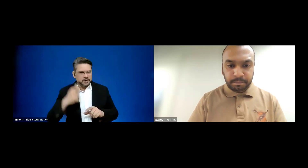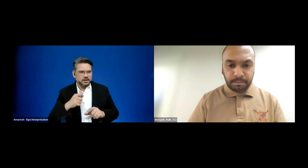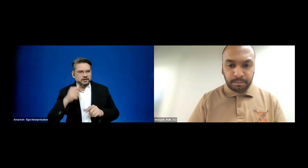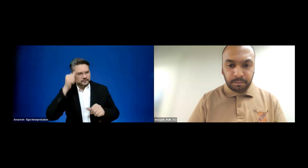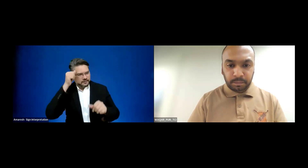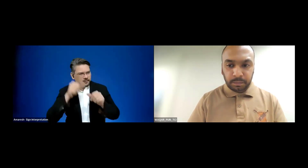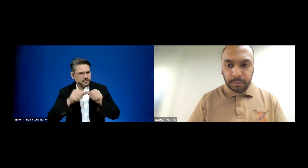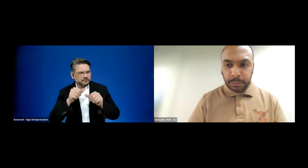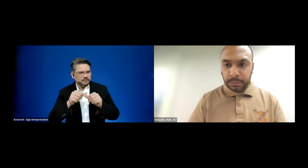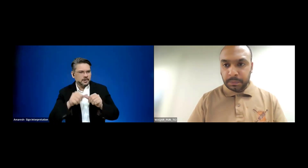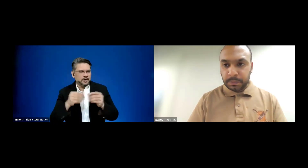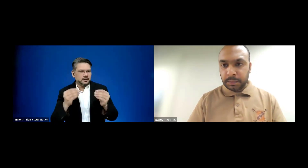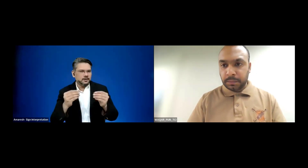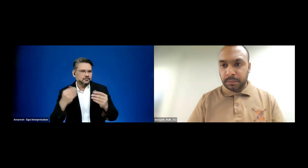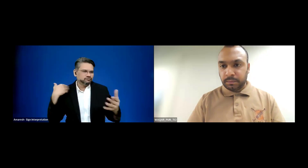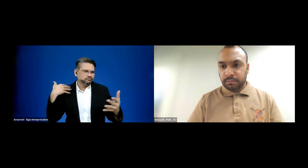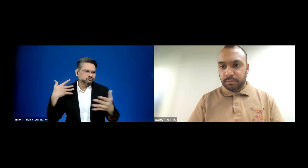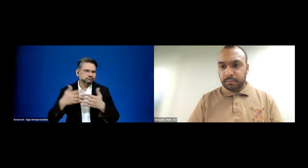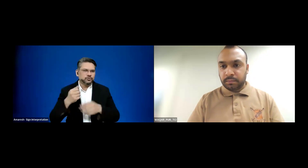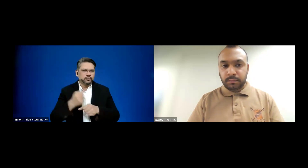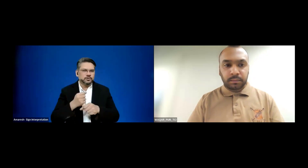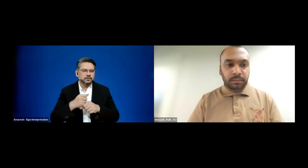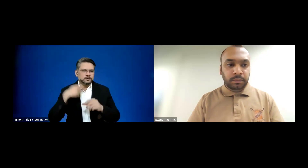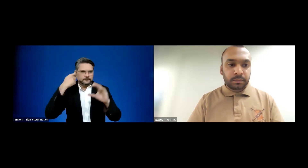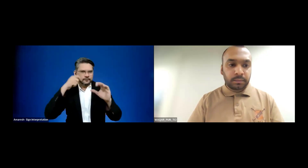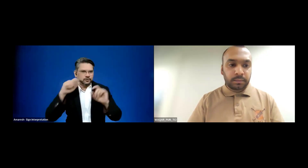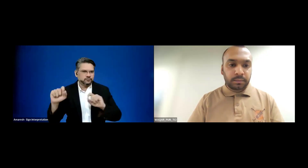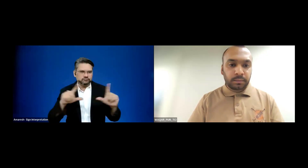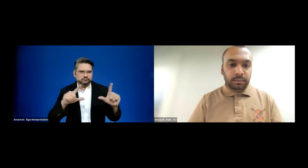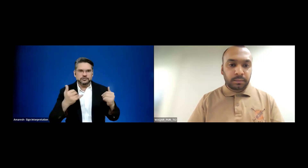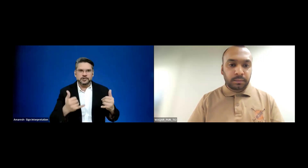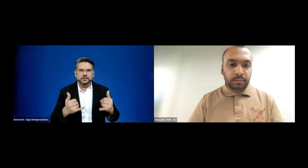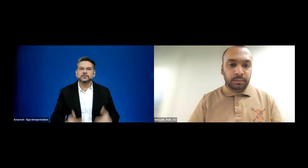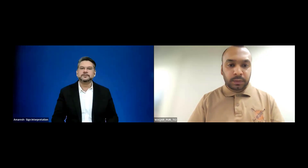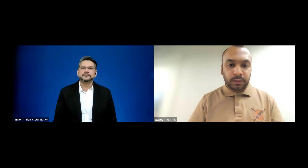来为我们播放我们的追思的影片。